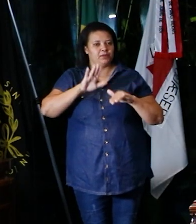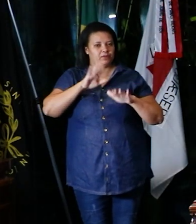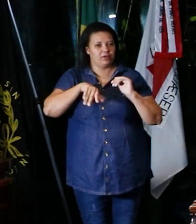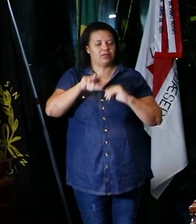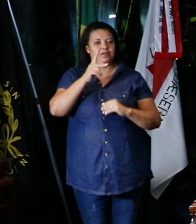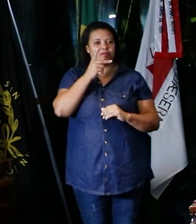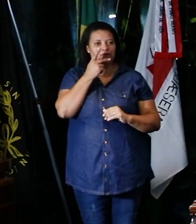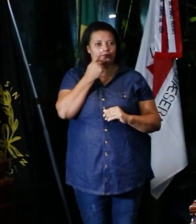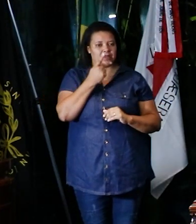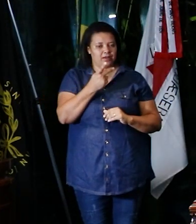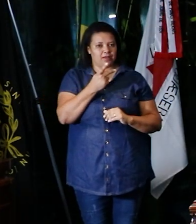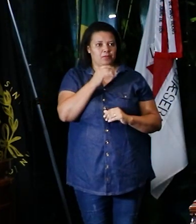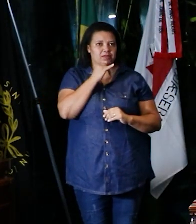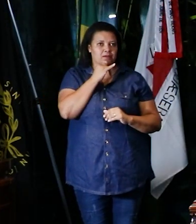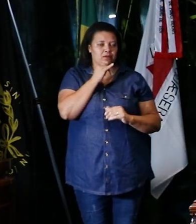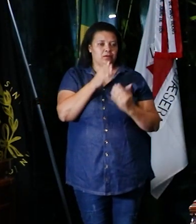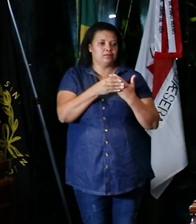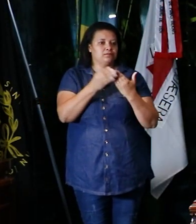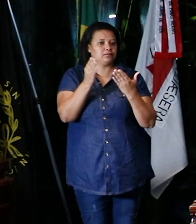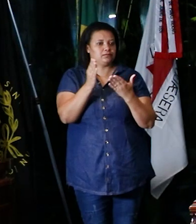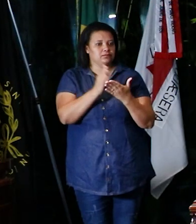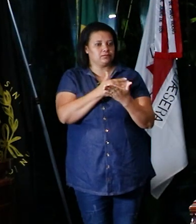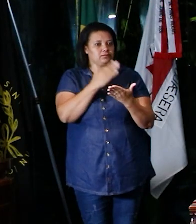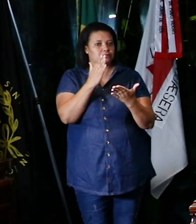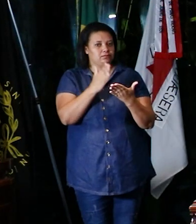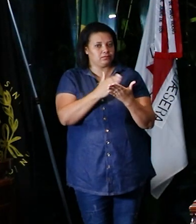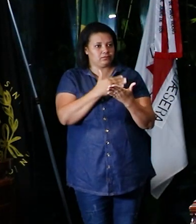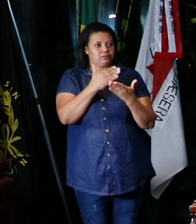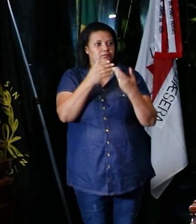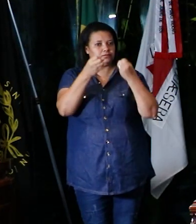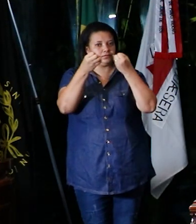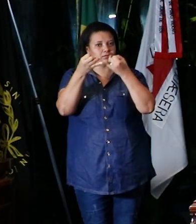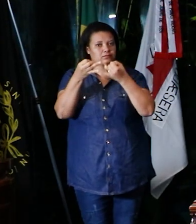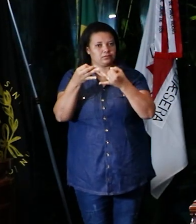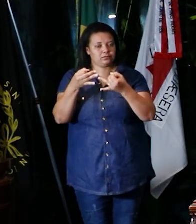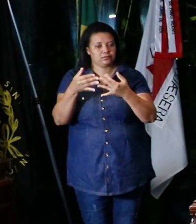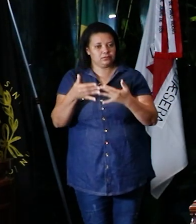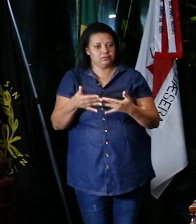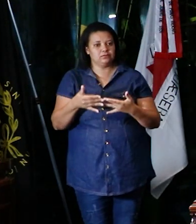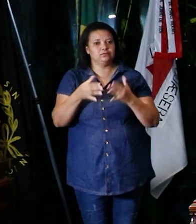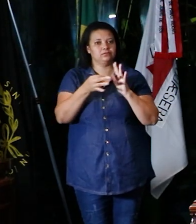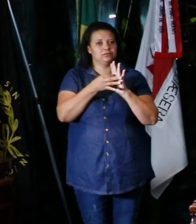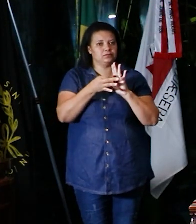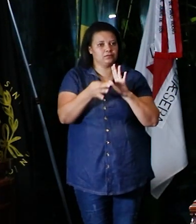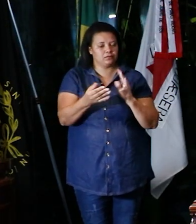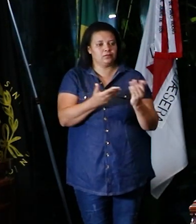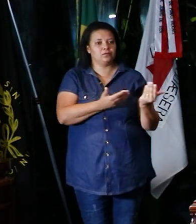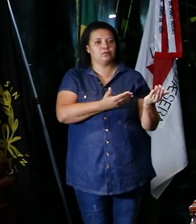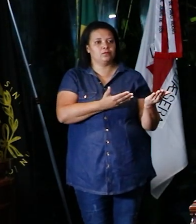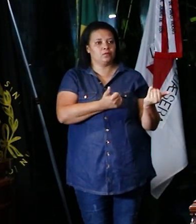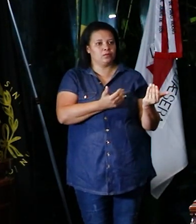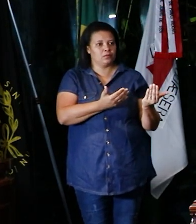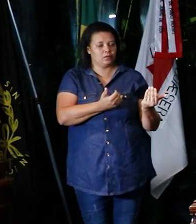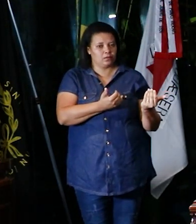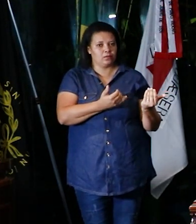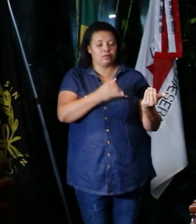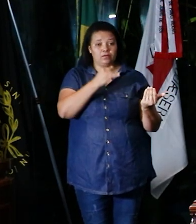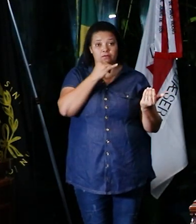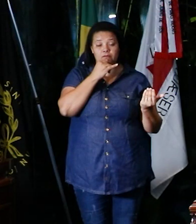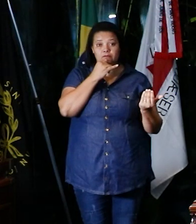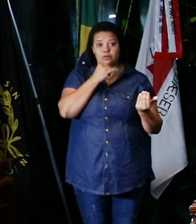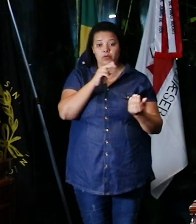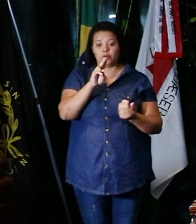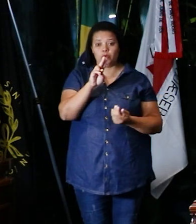e faz um livro, teoricamente, com crônicas para jovens, como O Poder Ultra